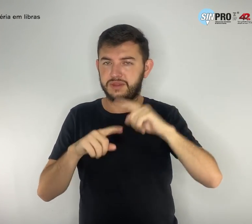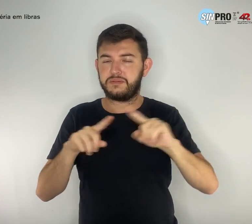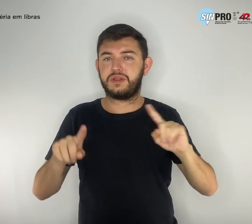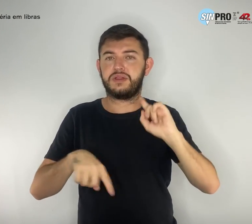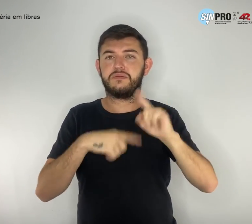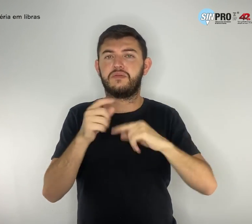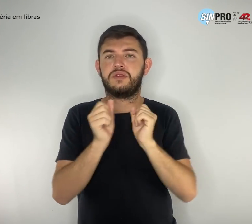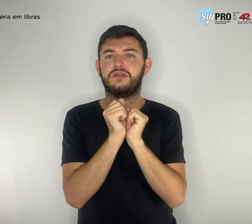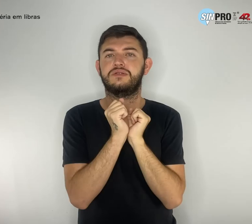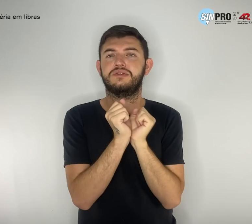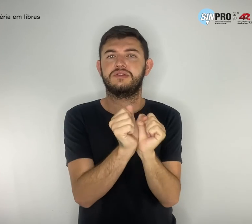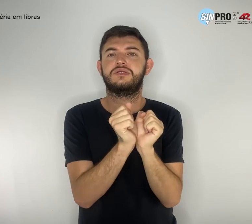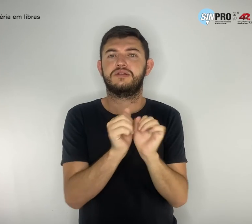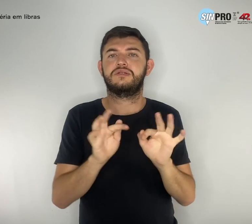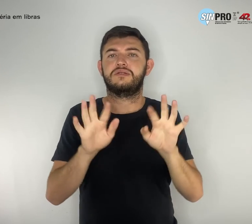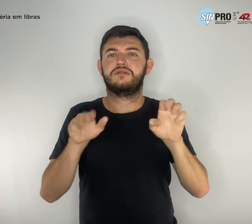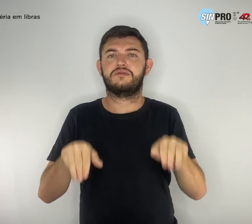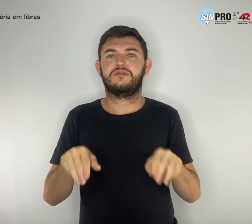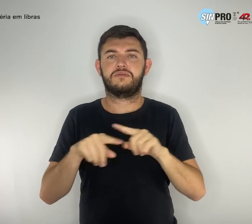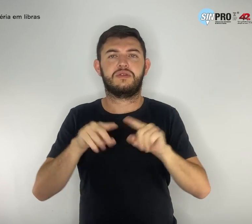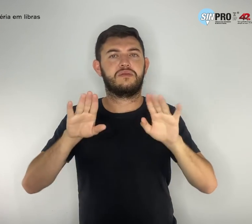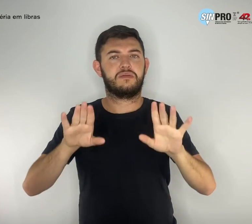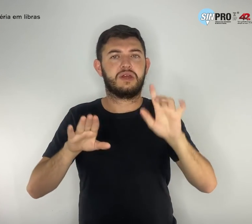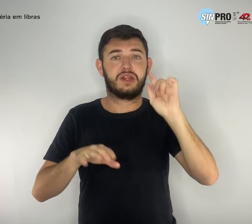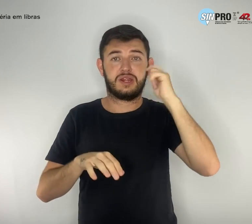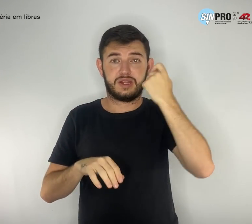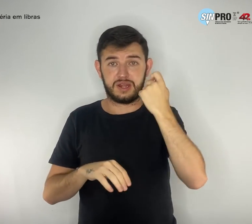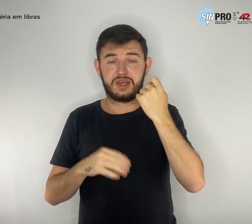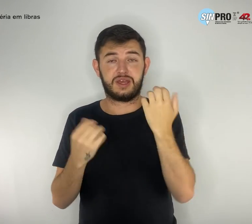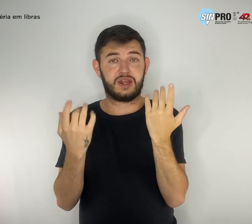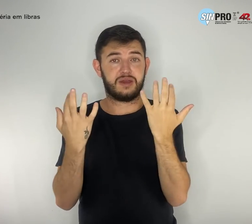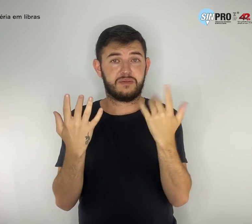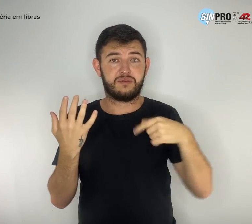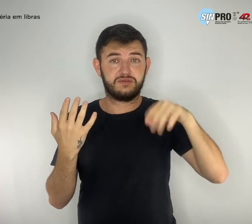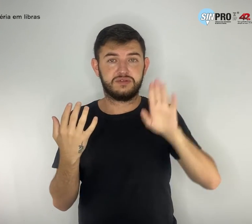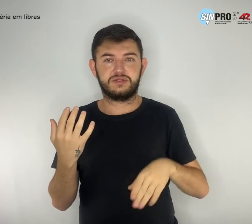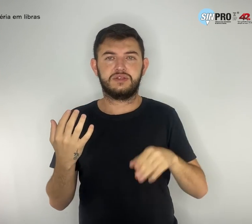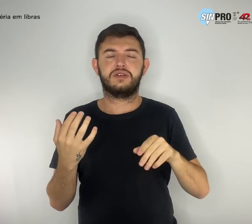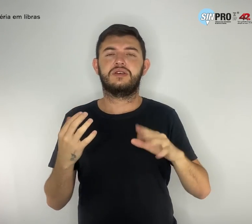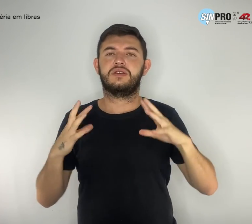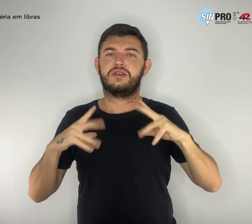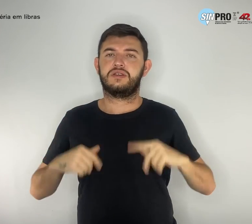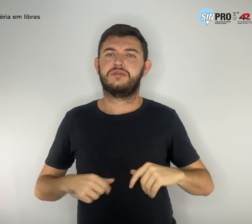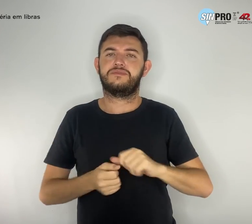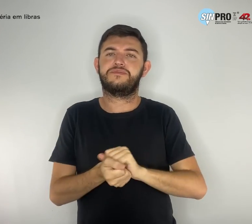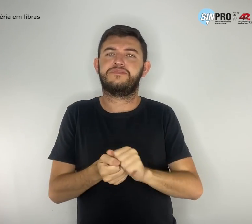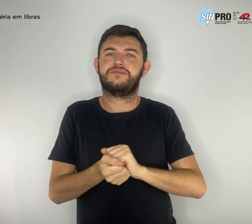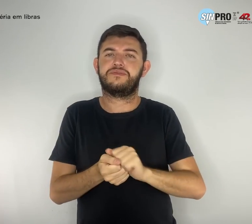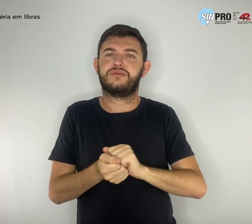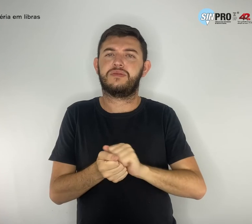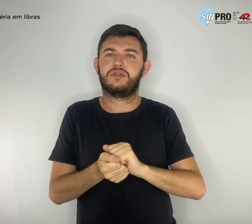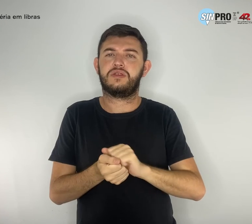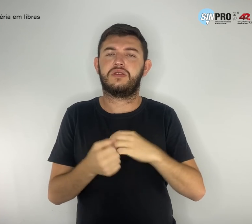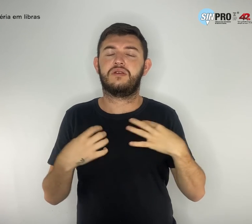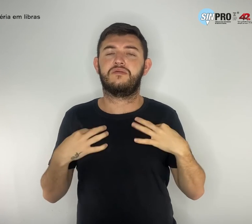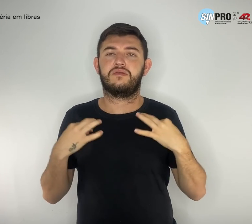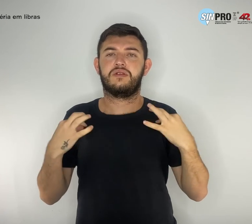escravidão, negra é a mão de quem faz a limpeza, lavando a roupa encardida, esfregando o